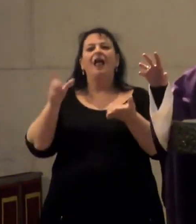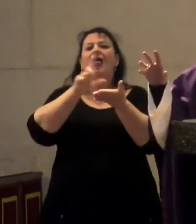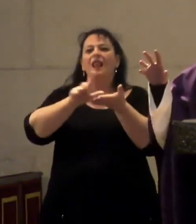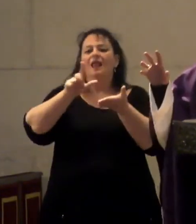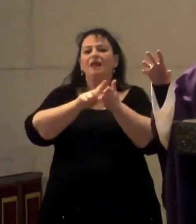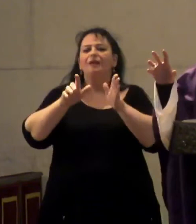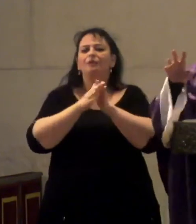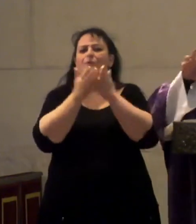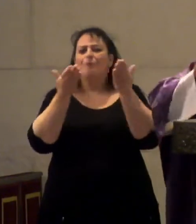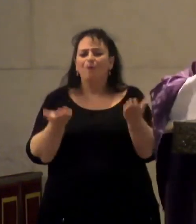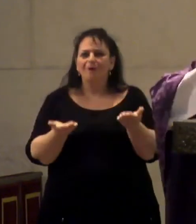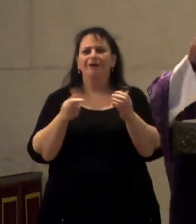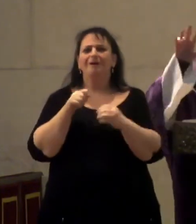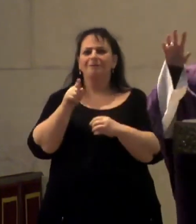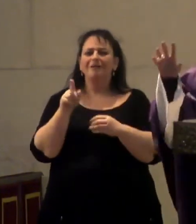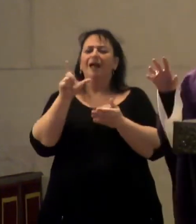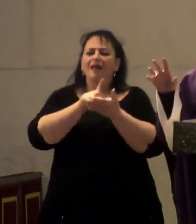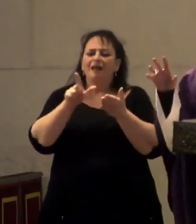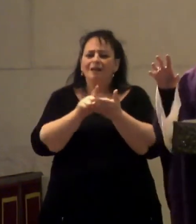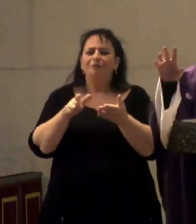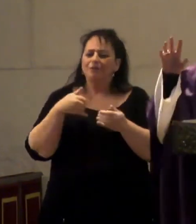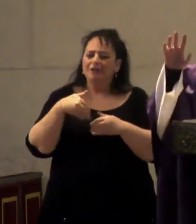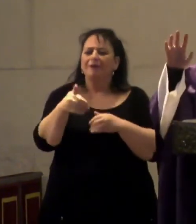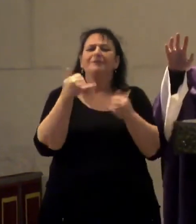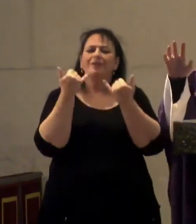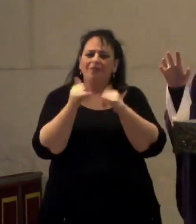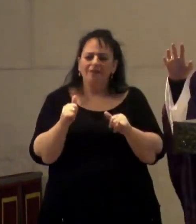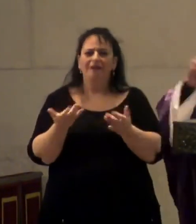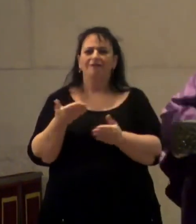Litúrgicamente va a tener lugar. Litúrgicamente lo celebramos